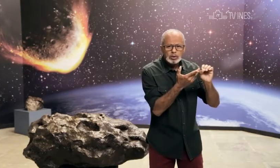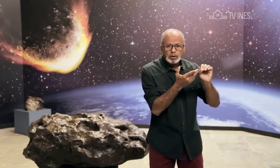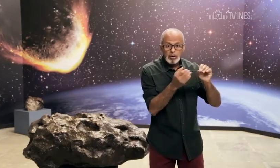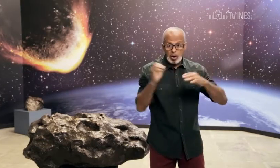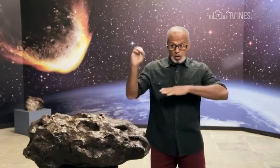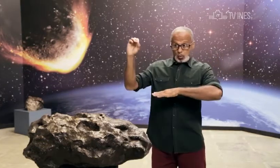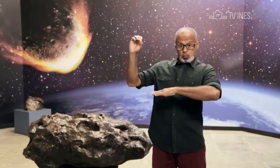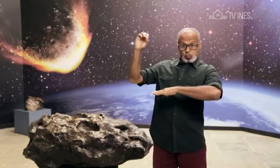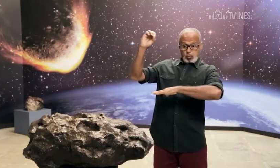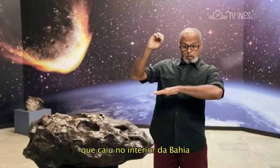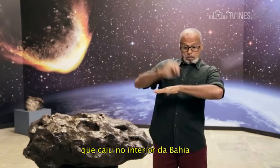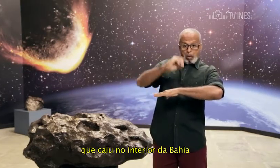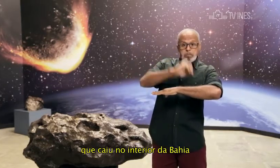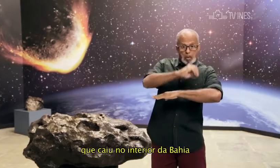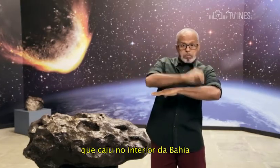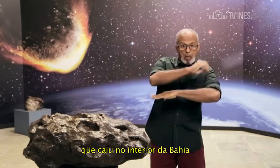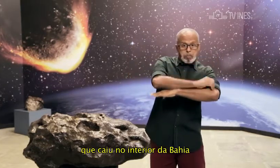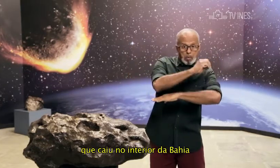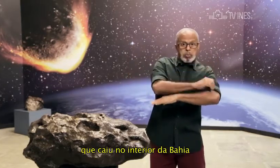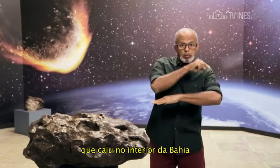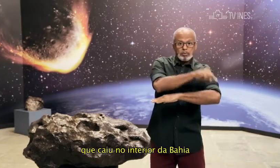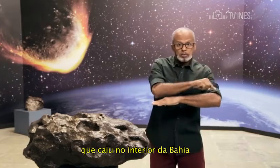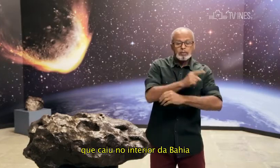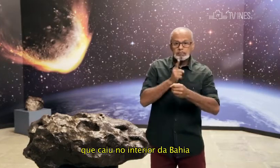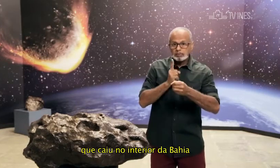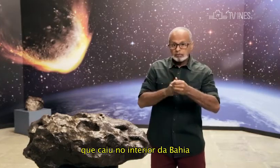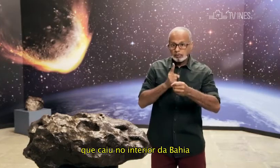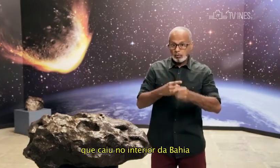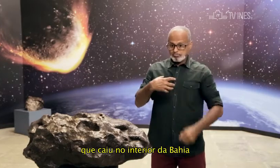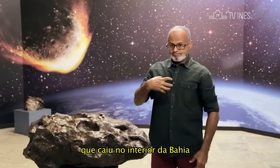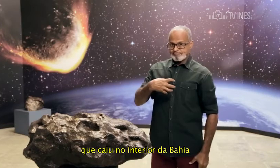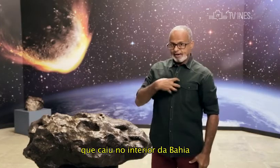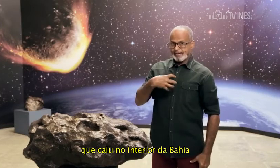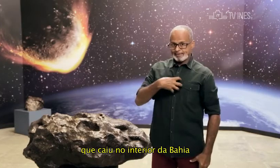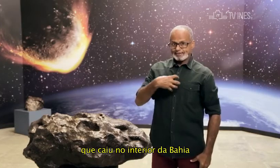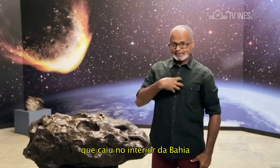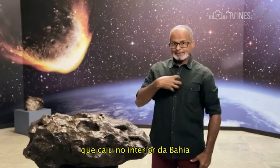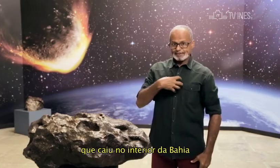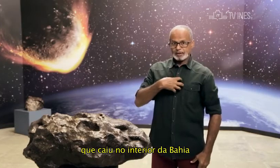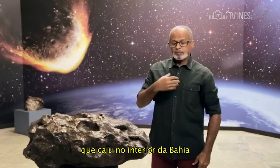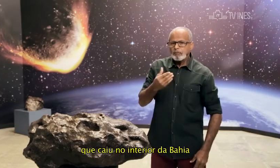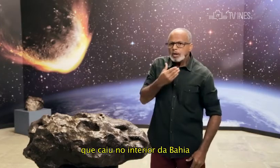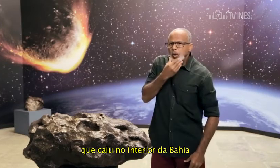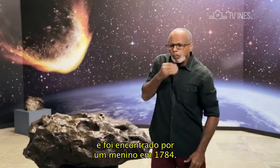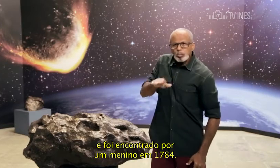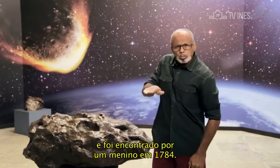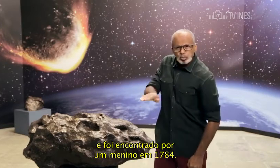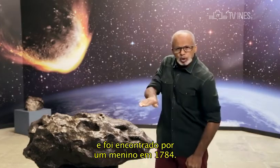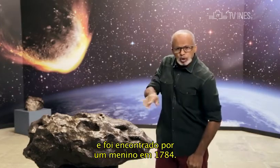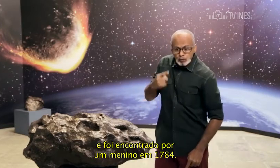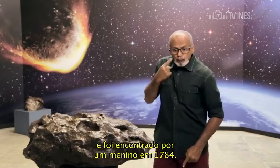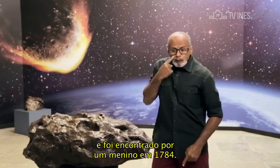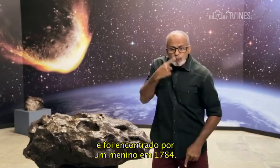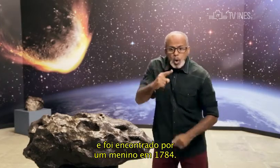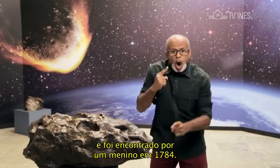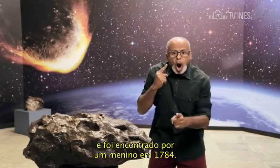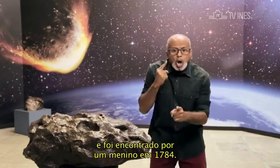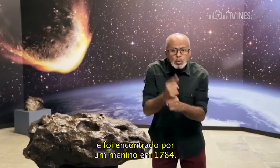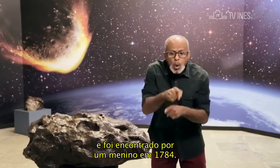Que caiu no interior da Bahia e foi encontrado por um menino